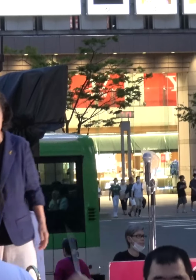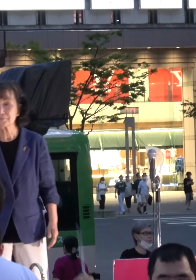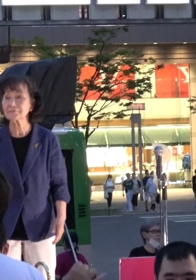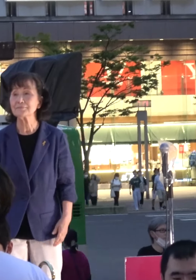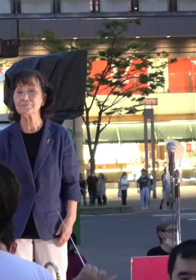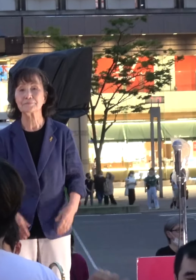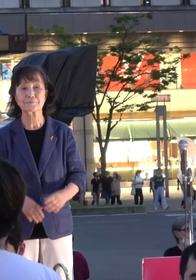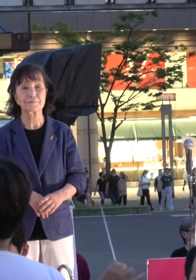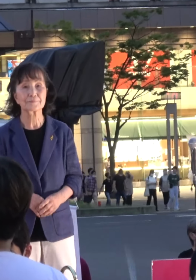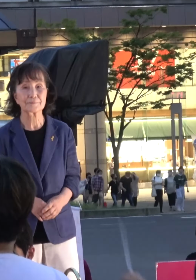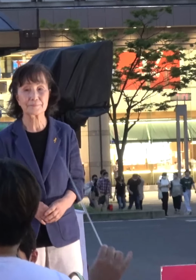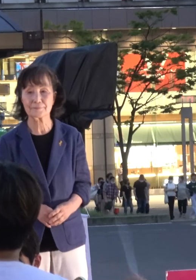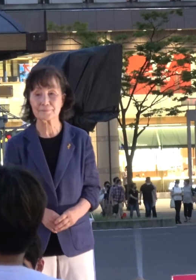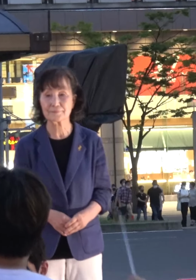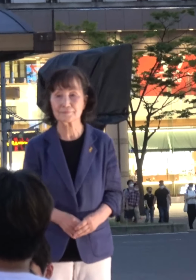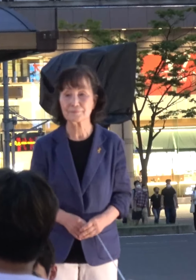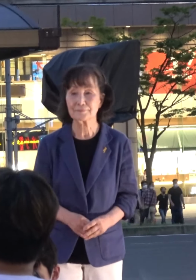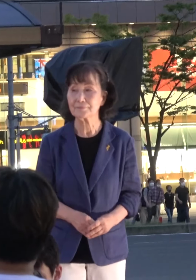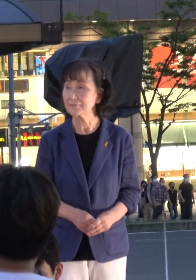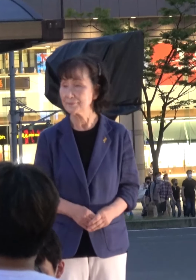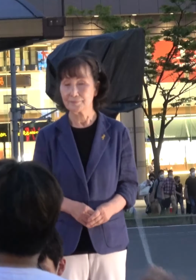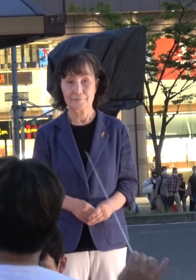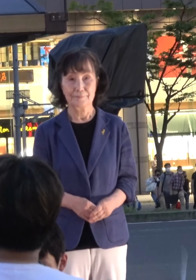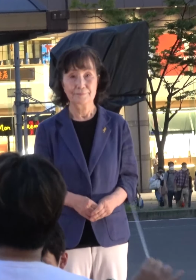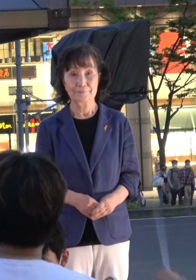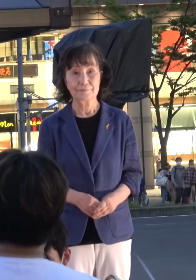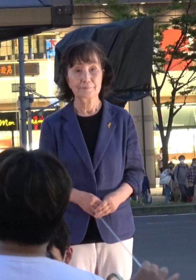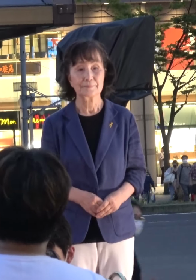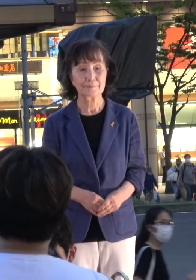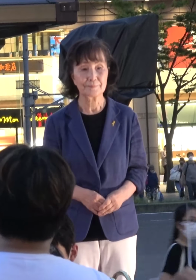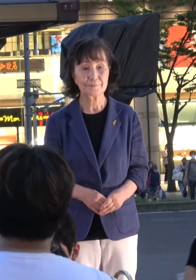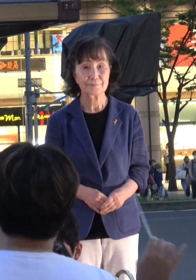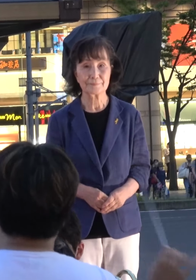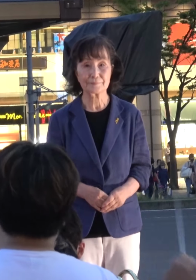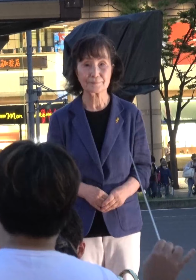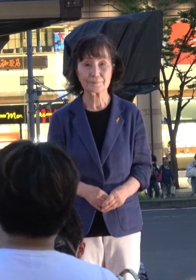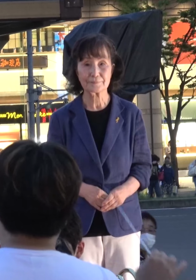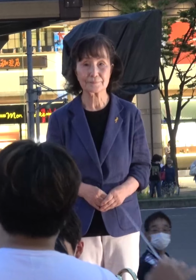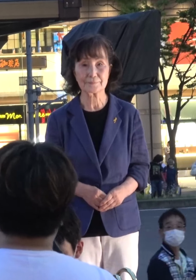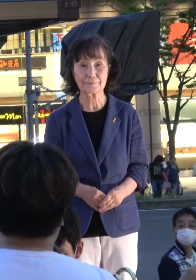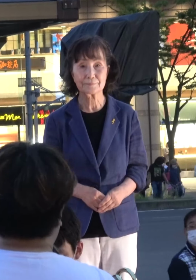長長谷川ウィコ君。